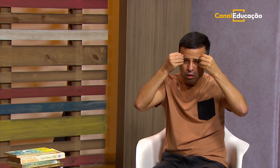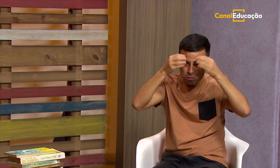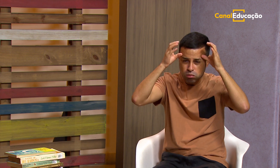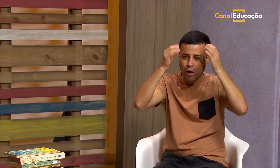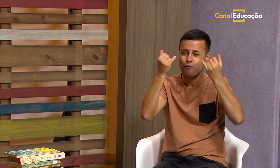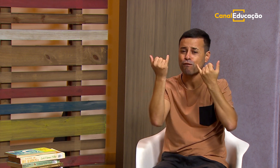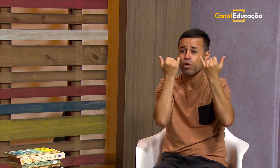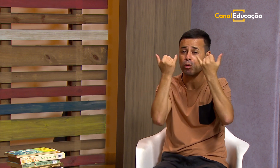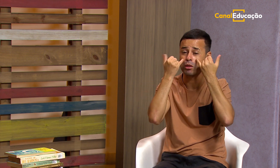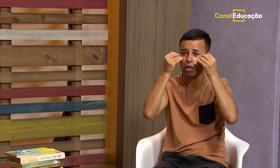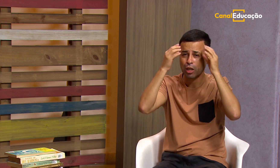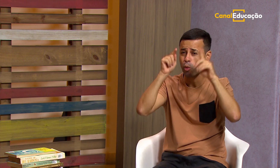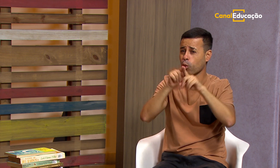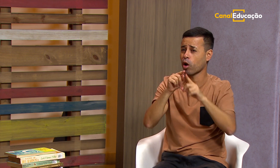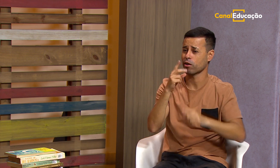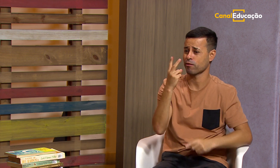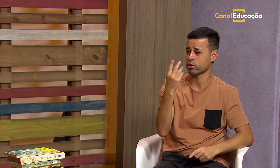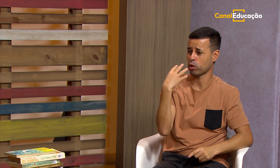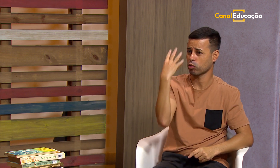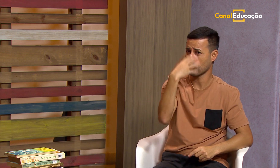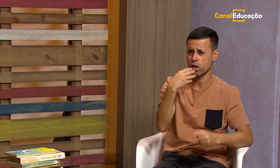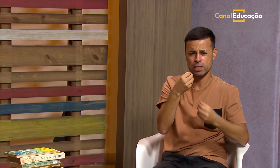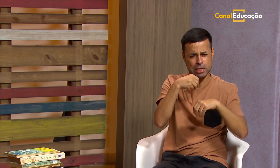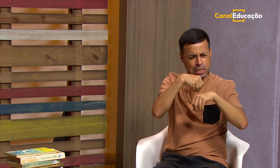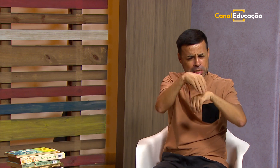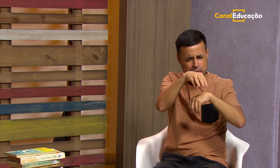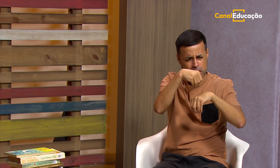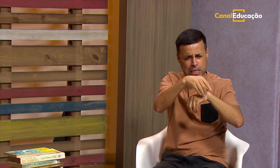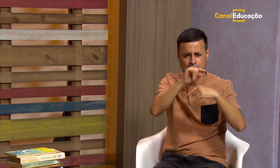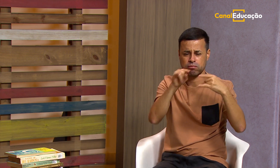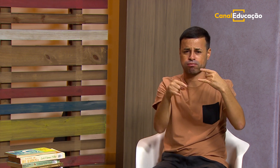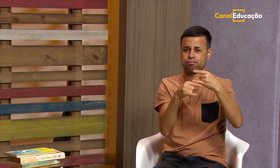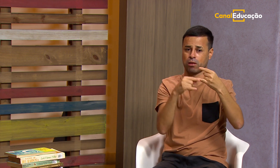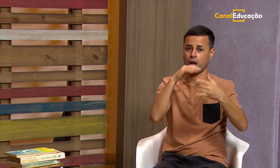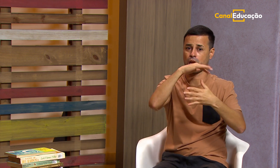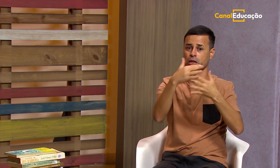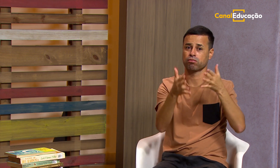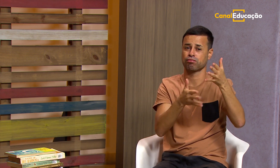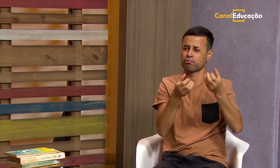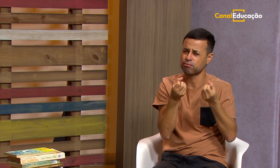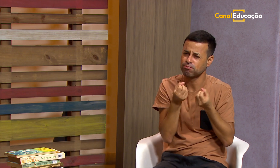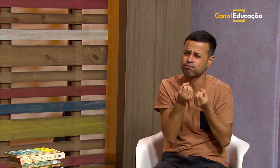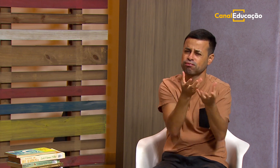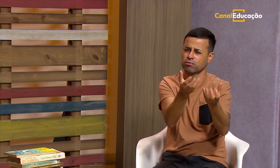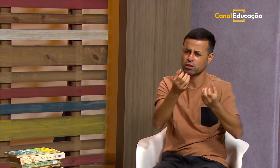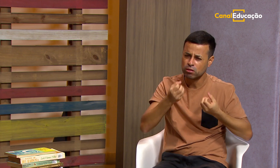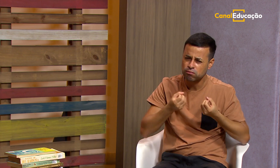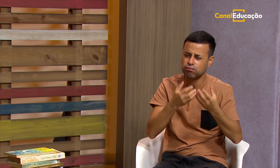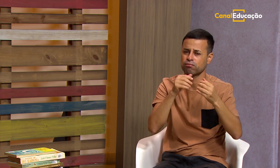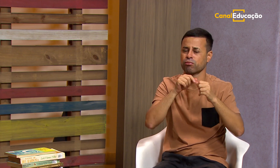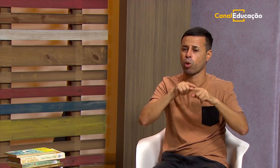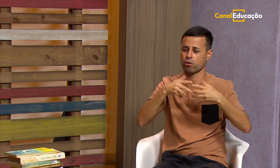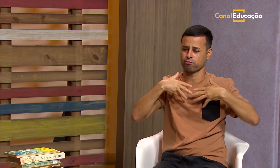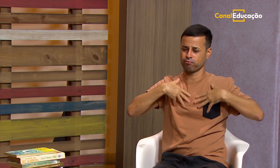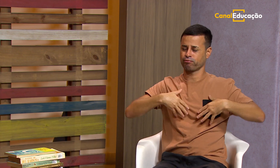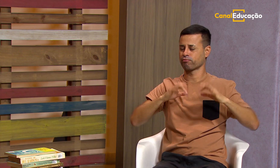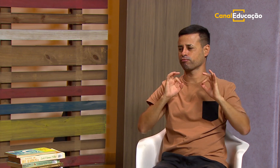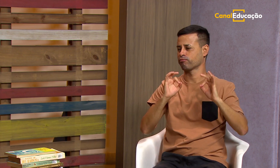essencial era ampliar o conhecimento de todos através da interação com 24 horas de informação relevante em